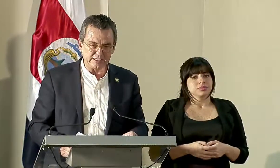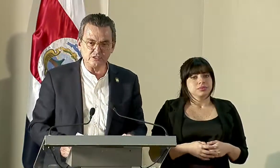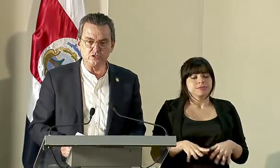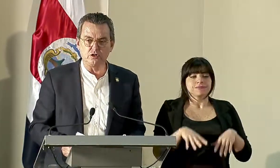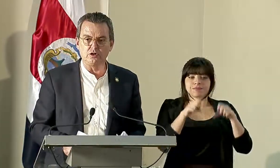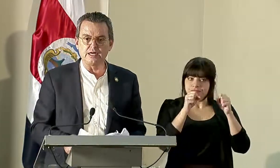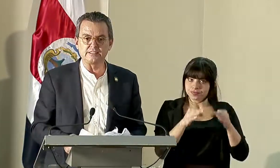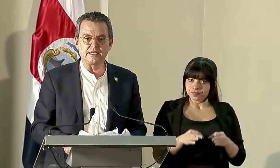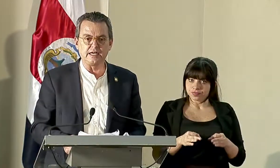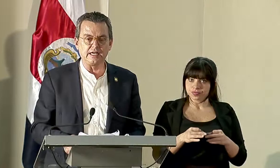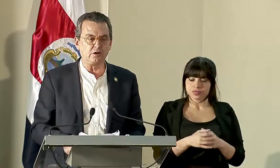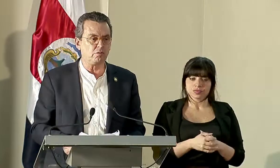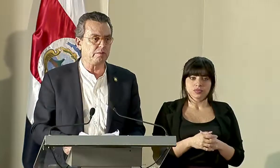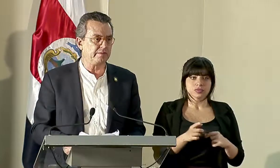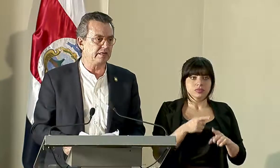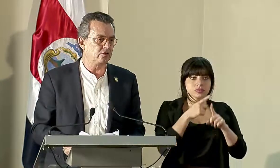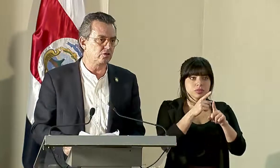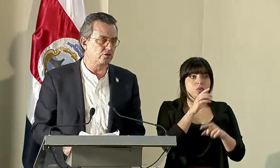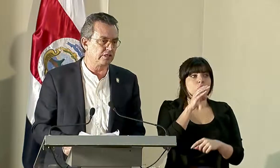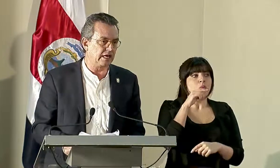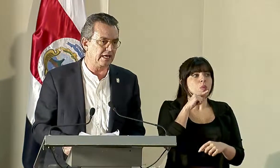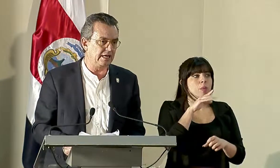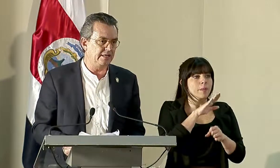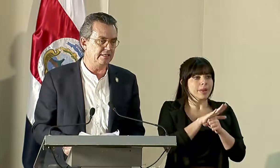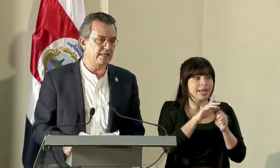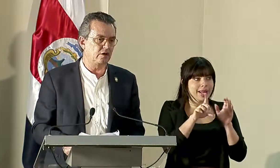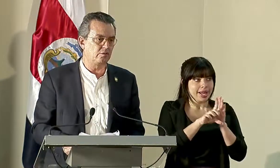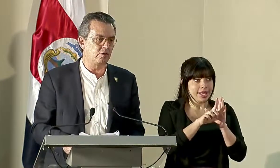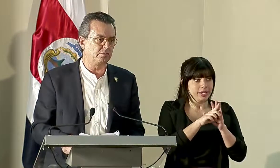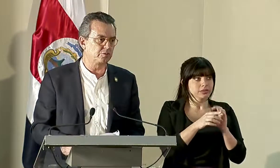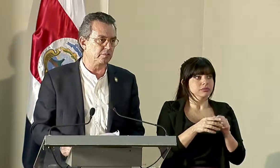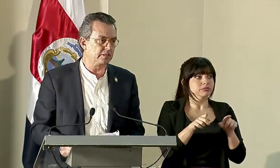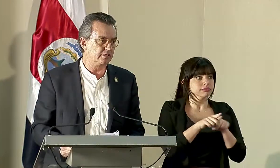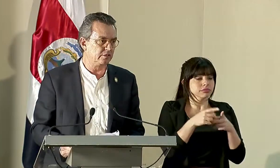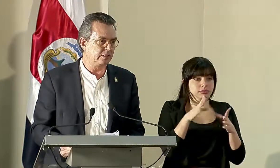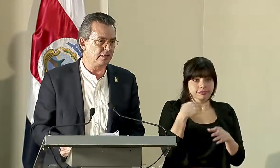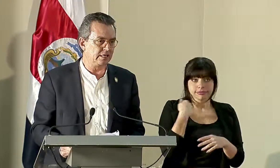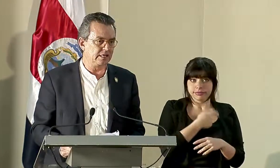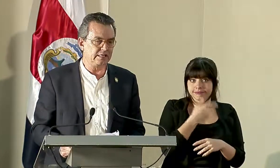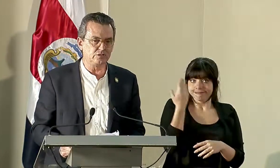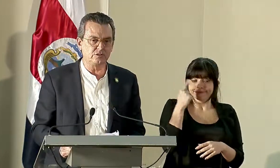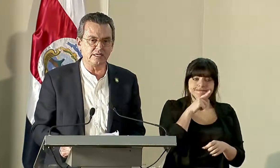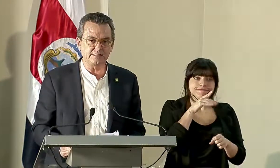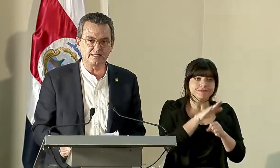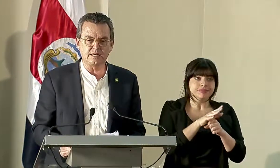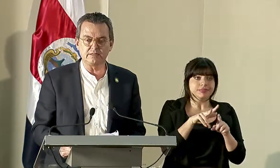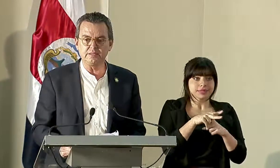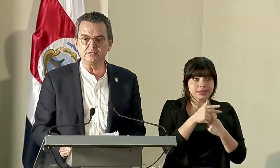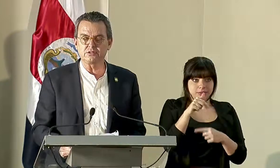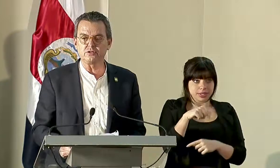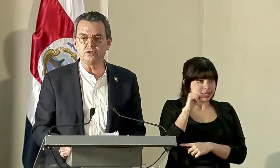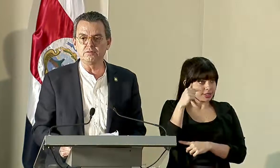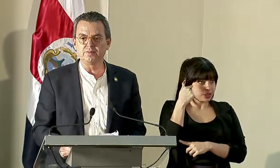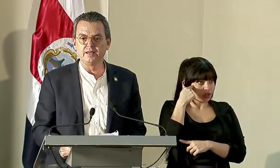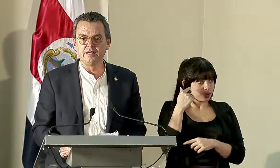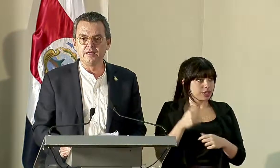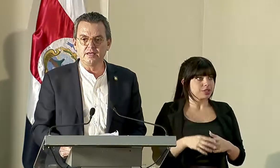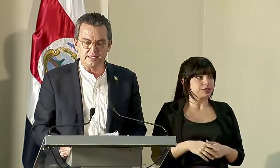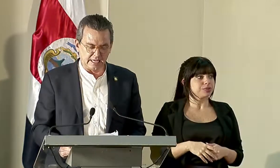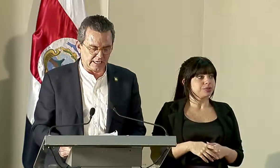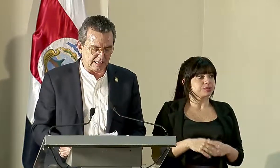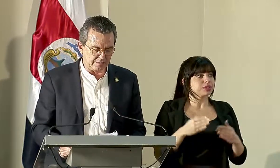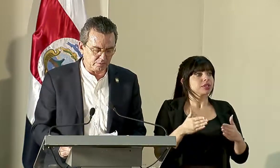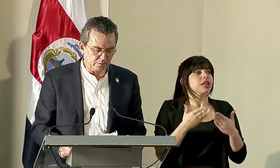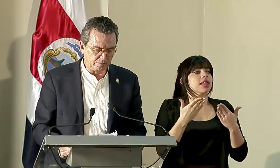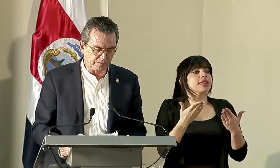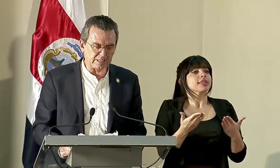toma una decisión hacia el cumplimiento de la ley, tal como lo hemos prometido desde inicios de esta administración.